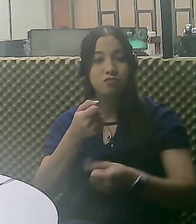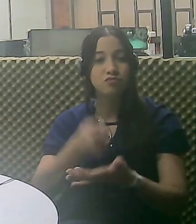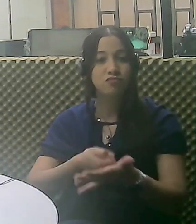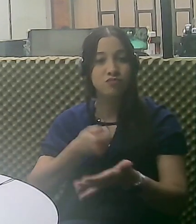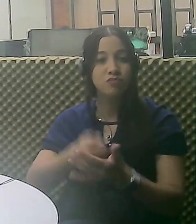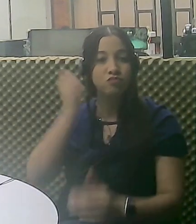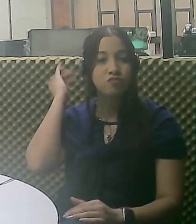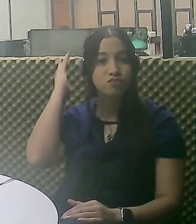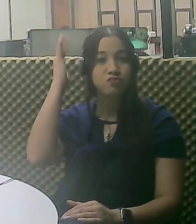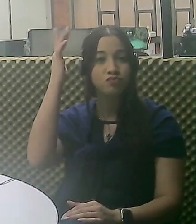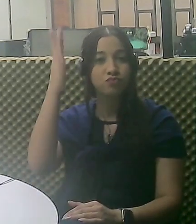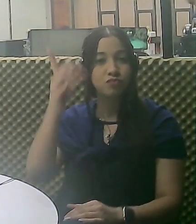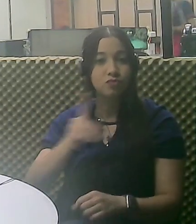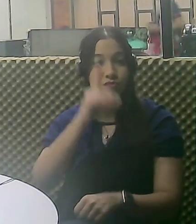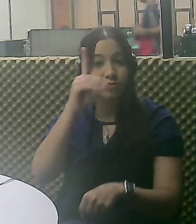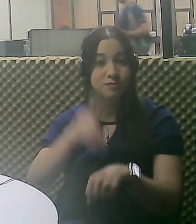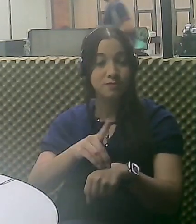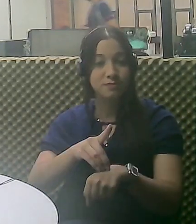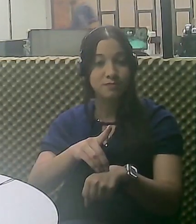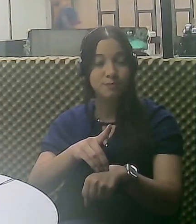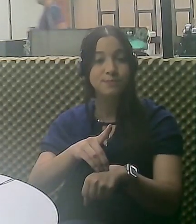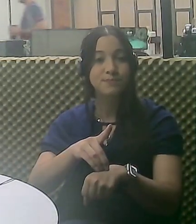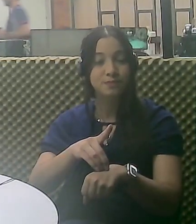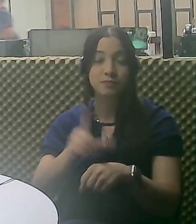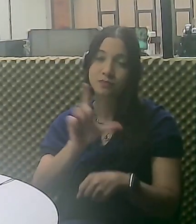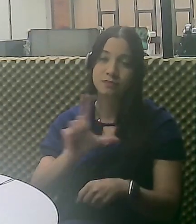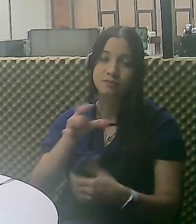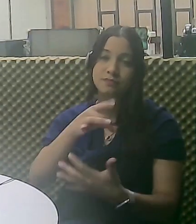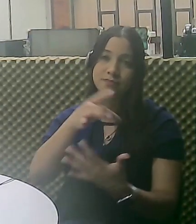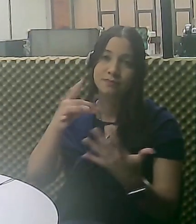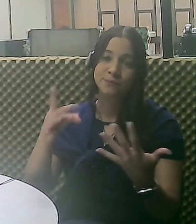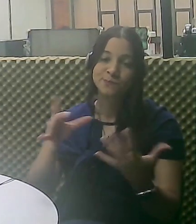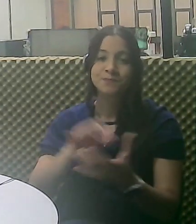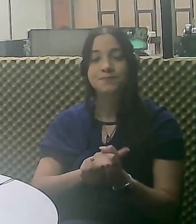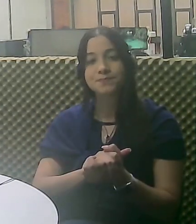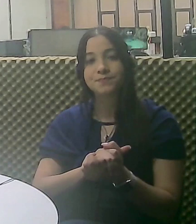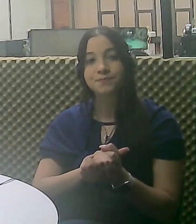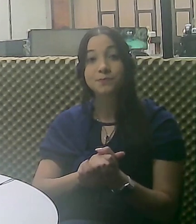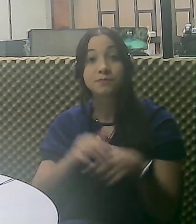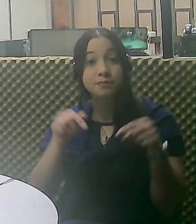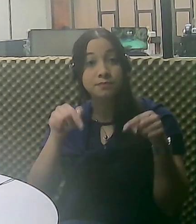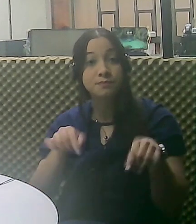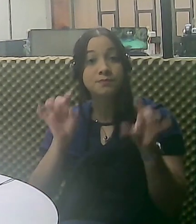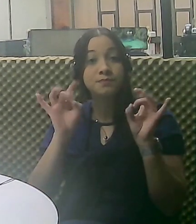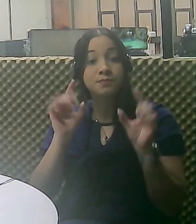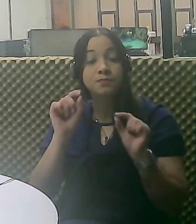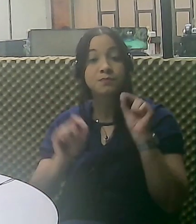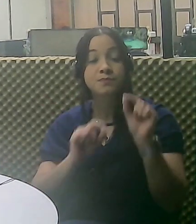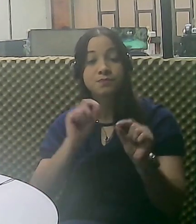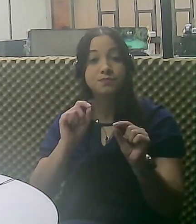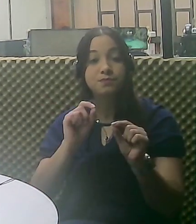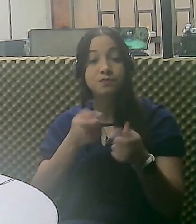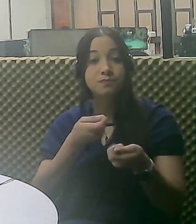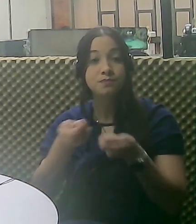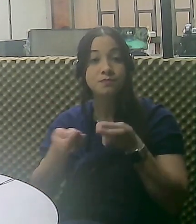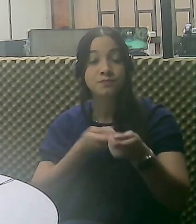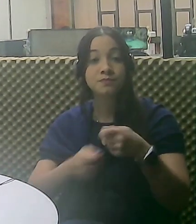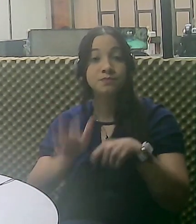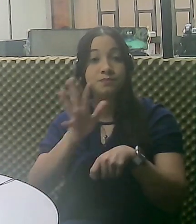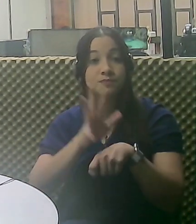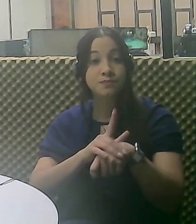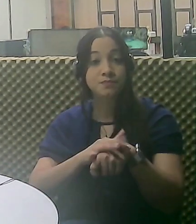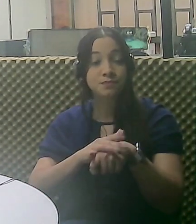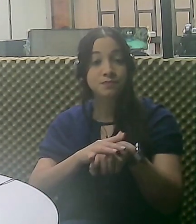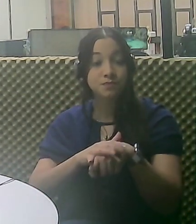ano inteiro contra esse danado aqui, o Aedes aegypti. E claro, umas outras coisinhas mais. Aqui, a especialidade deles é fazer o controle de